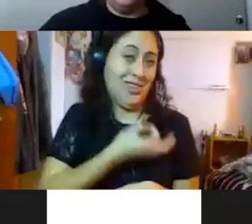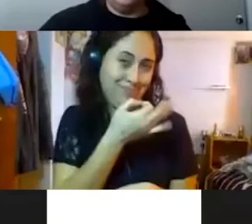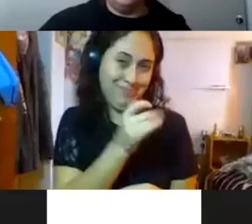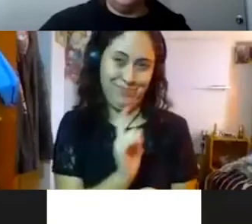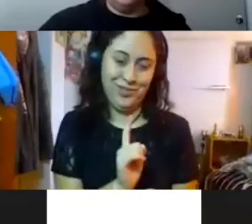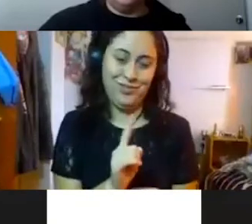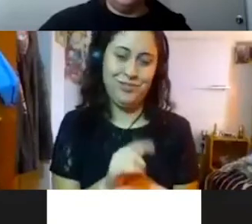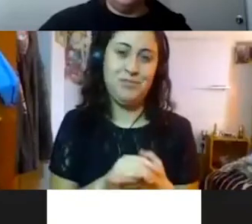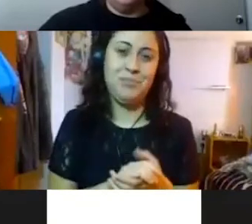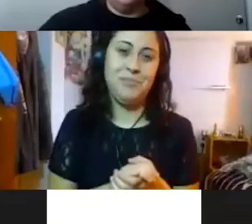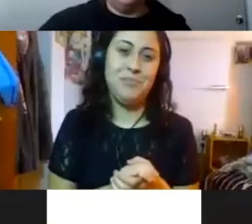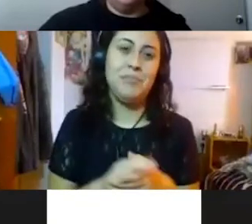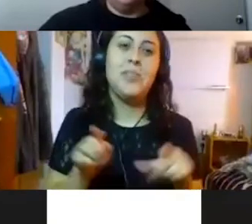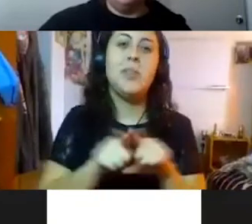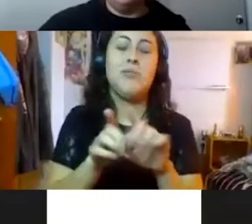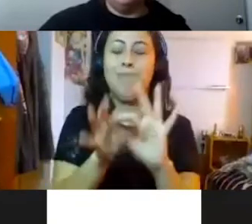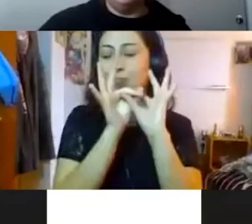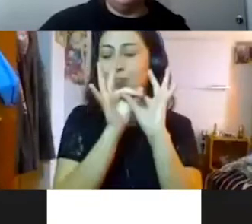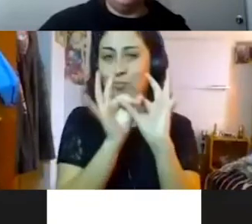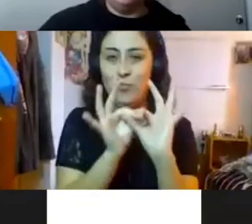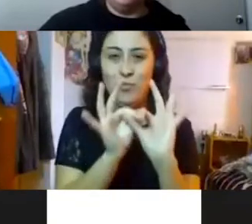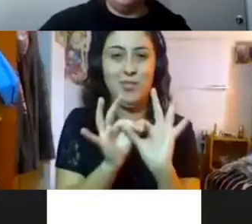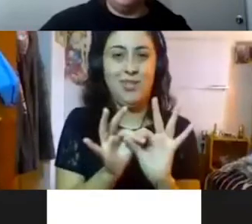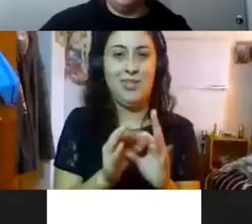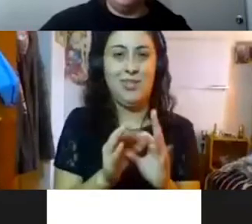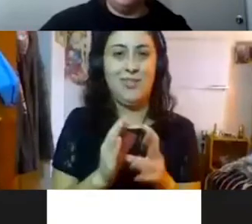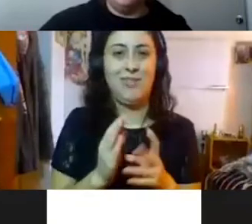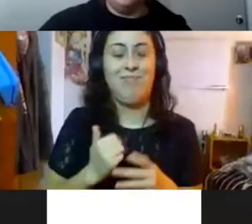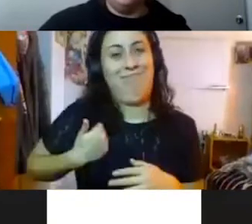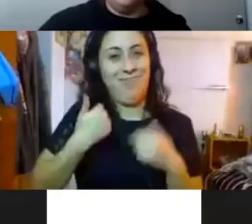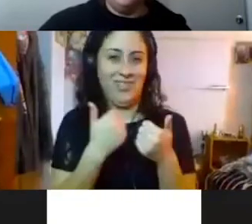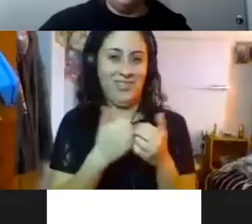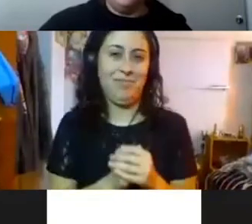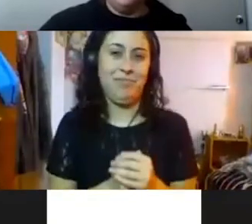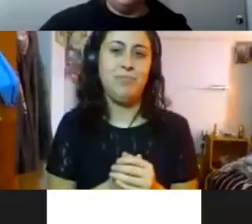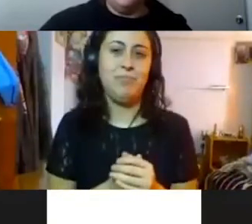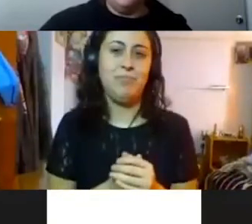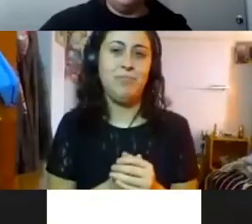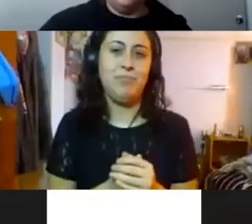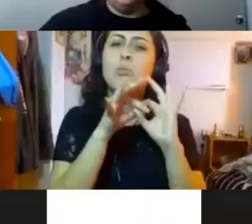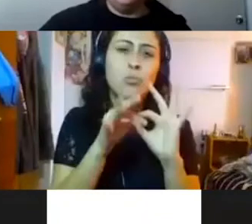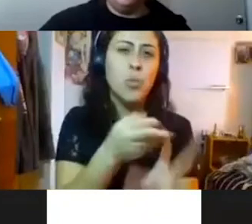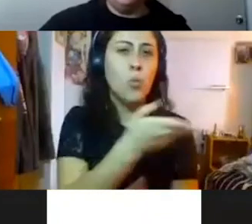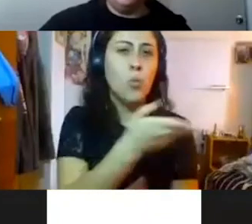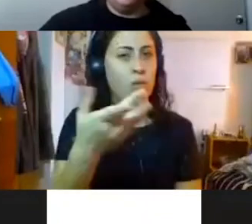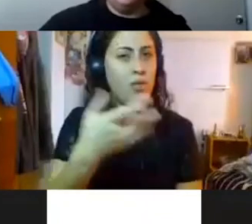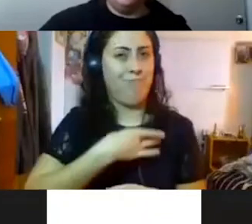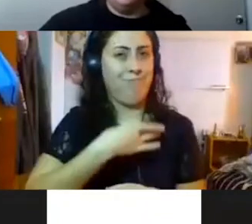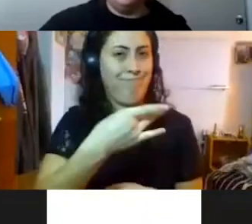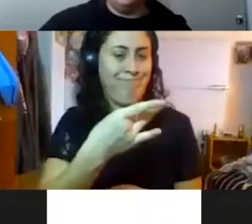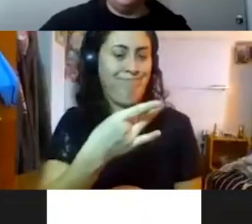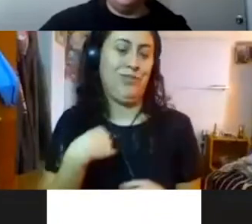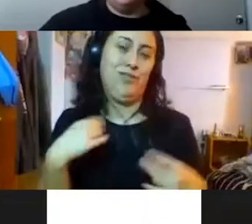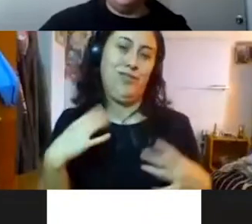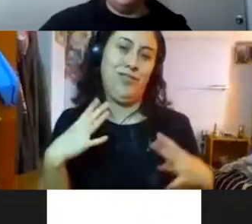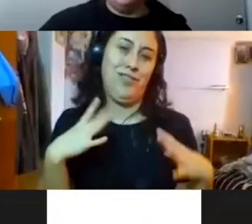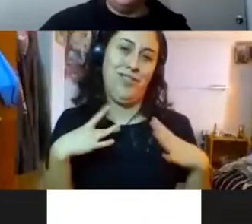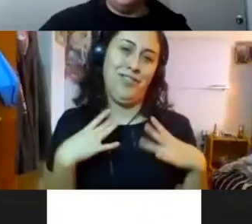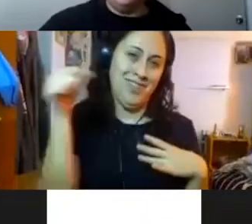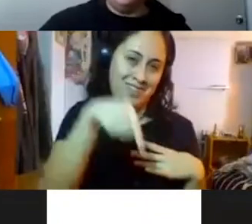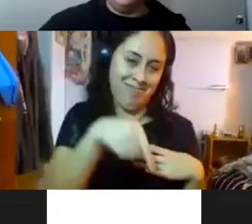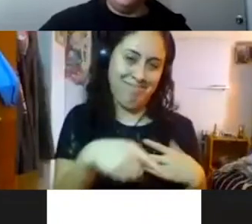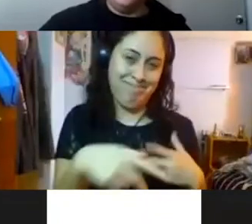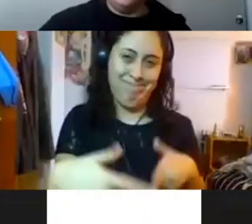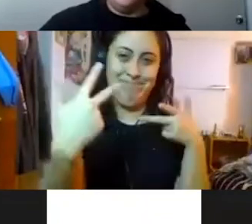que muchas gracias por tu disposición. No, muchas gracias por la invitación, feliz de venir. Y